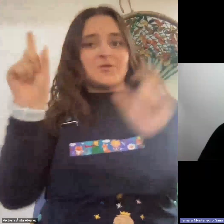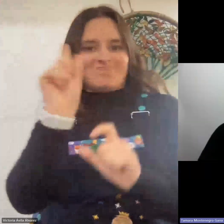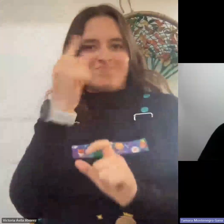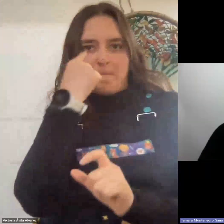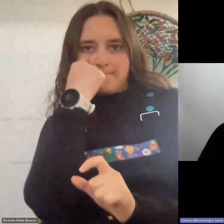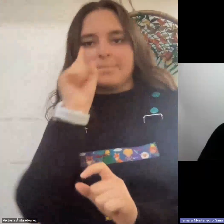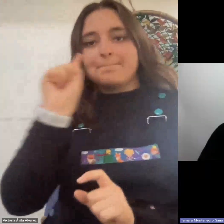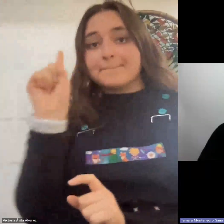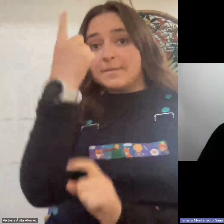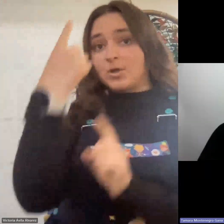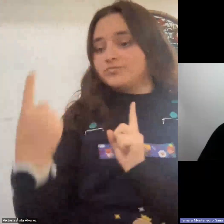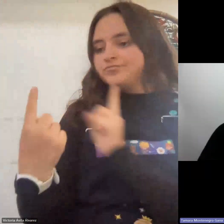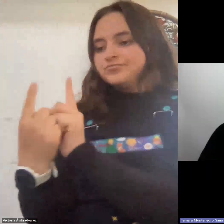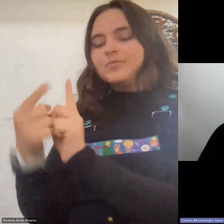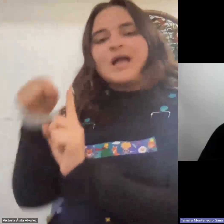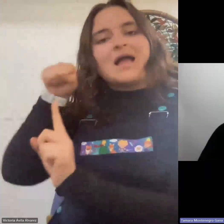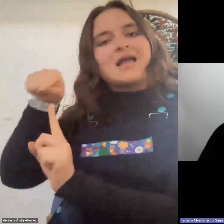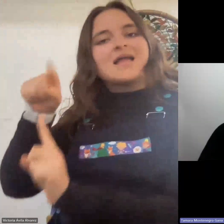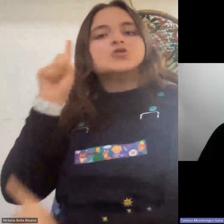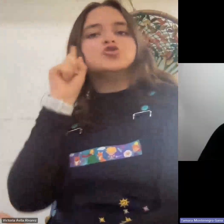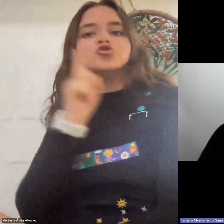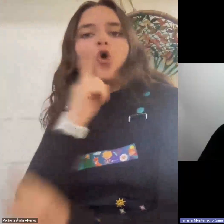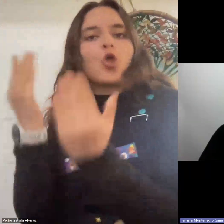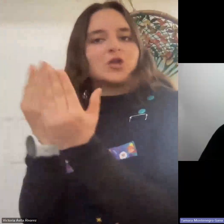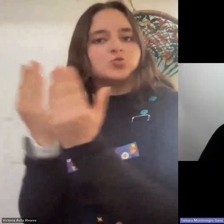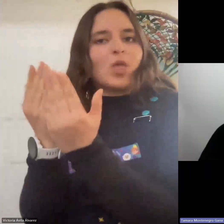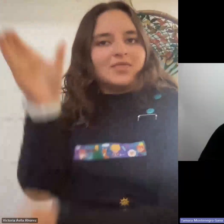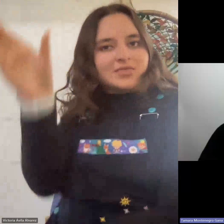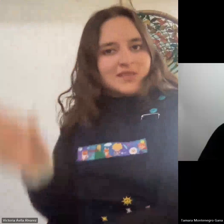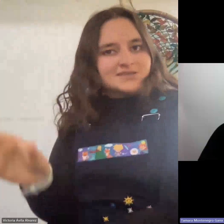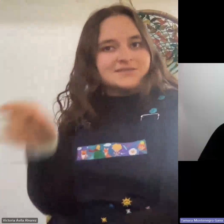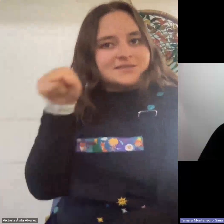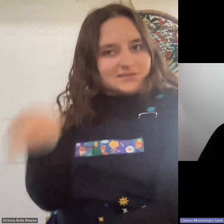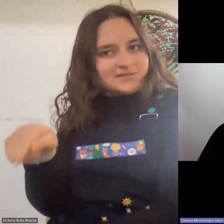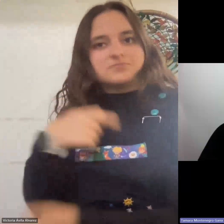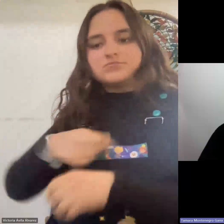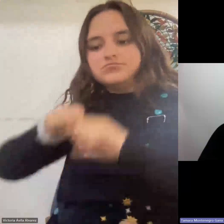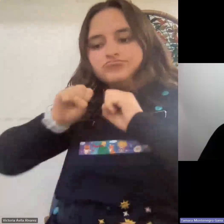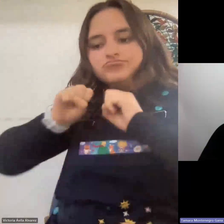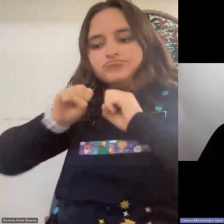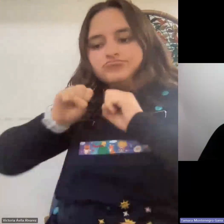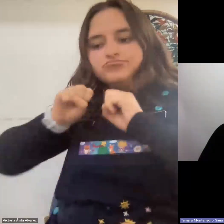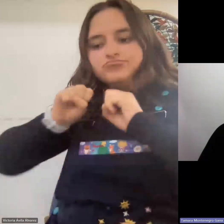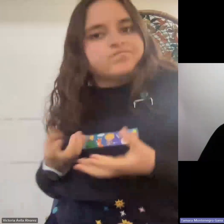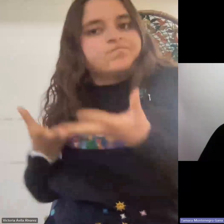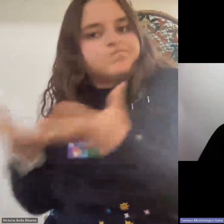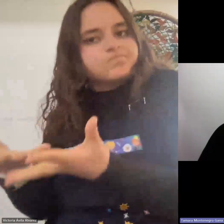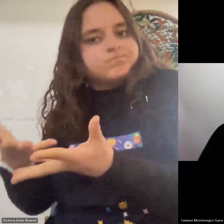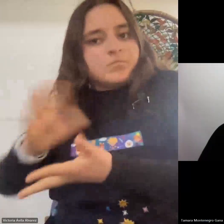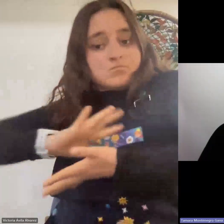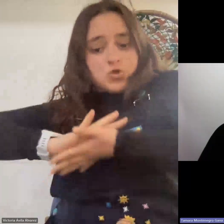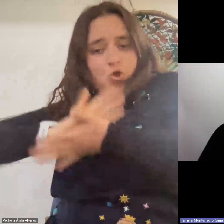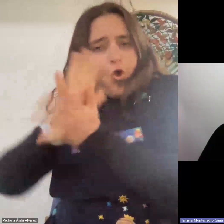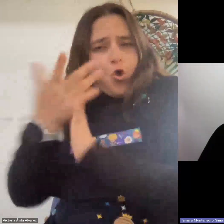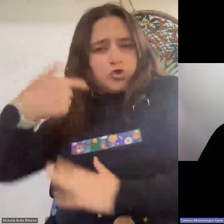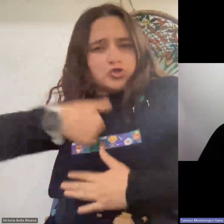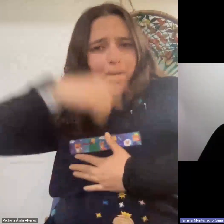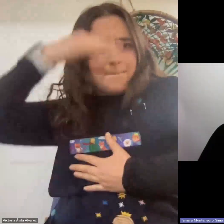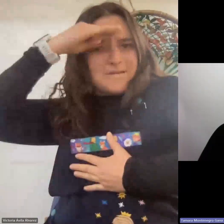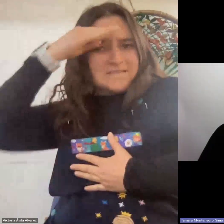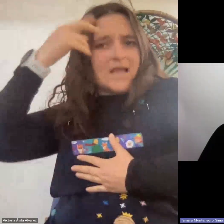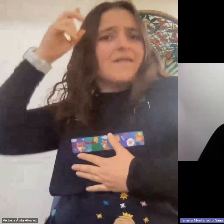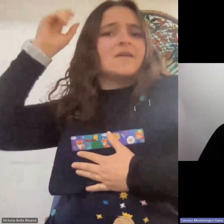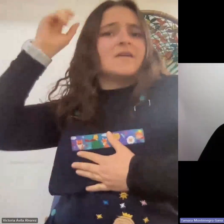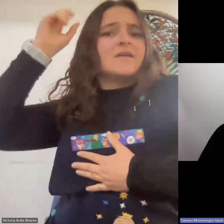quién? ¿Yo a cualquier persona lo enseño? No, sino que a los estudiantes sordos. Yo estoy ahí